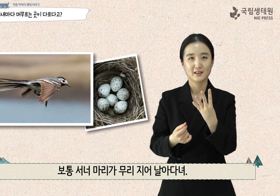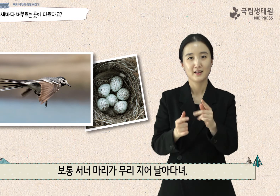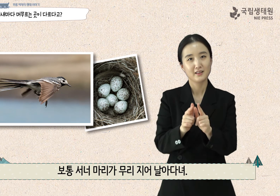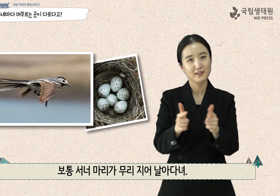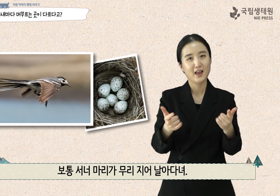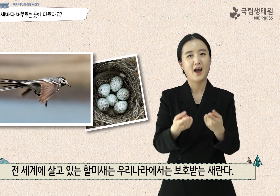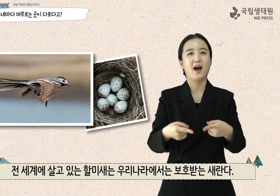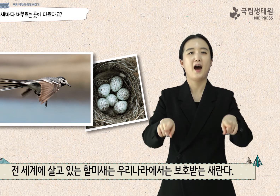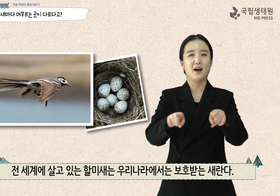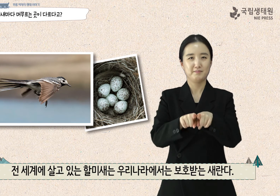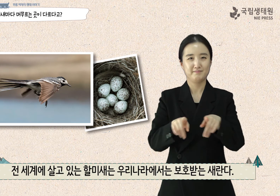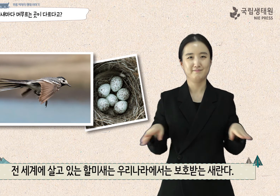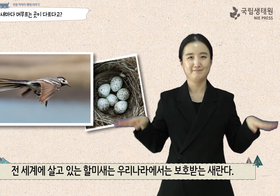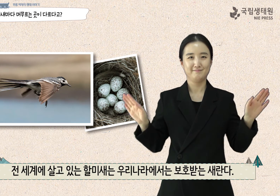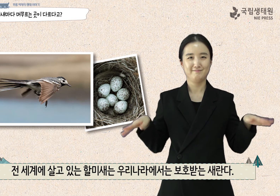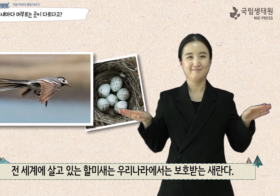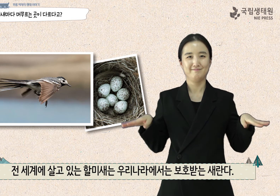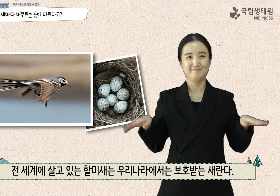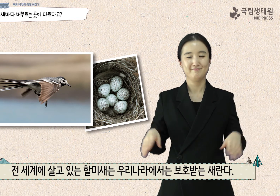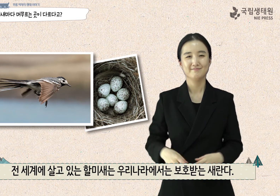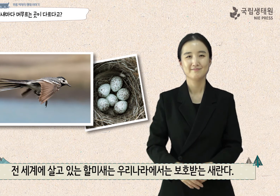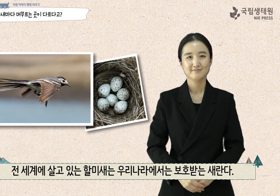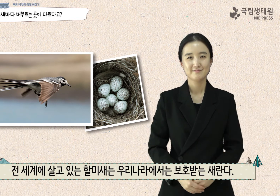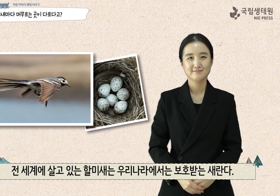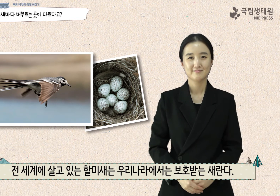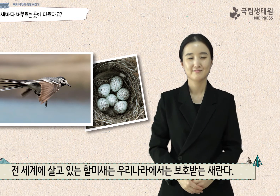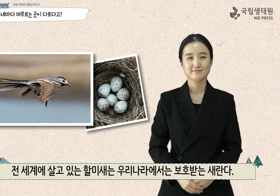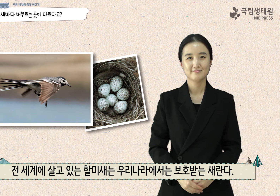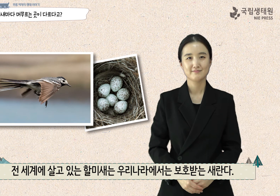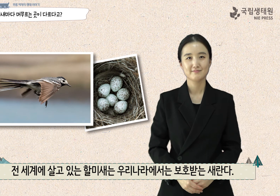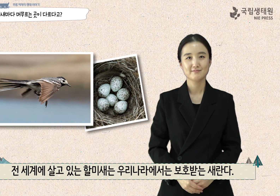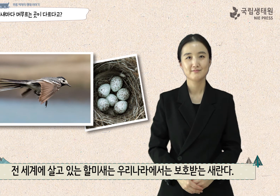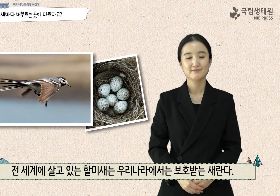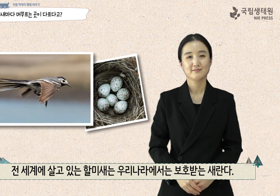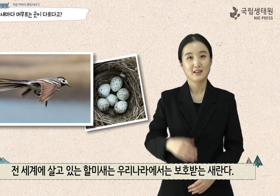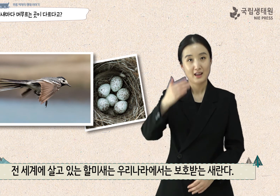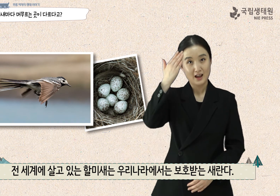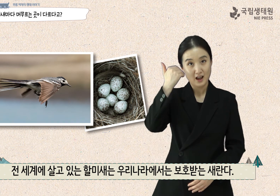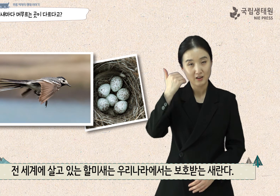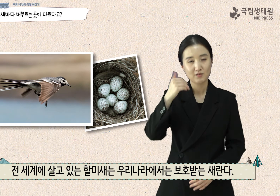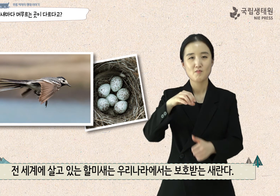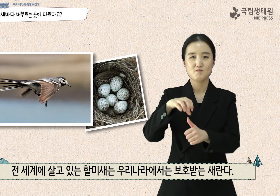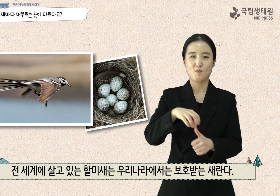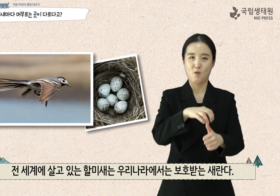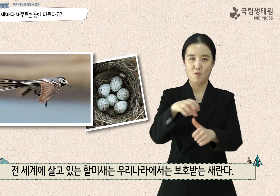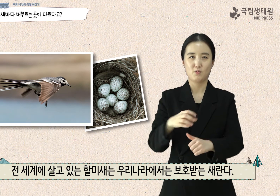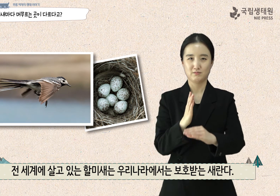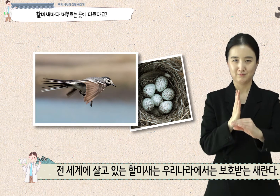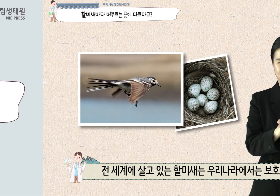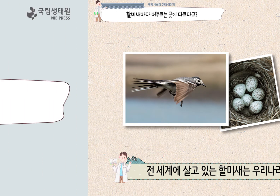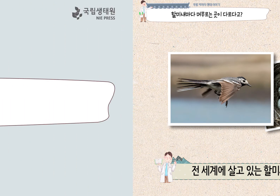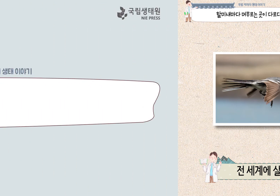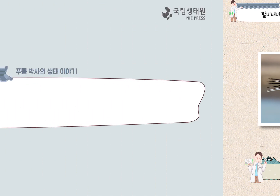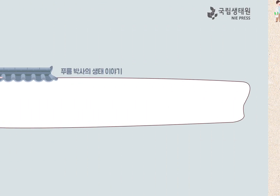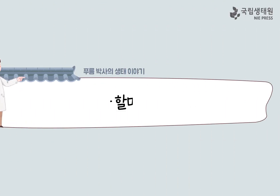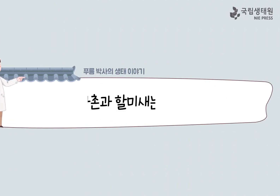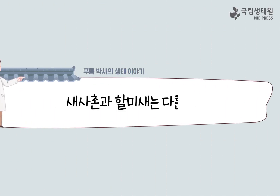날아다녀. 전 세계에 살고 있는 할미새는 우리나라에서는 보호받는 새란다.